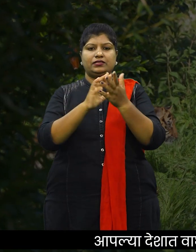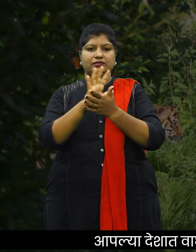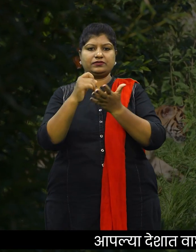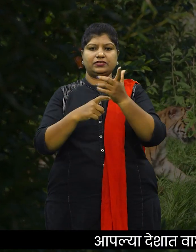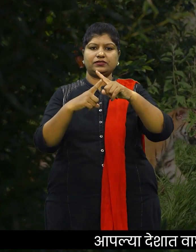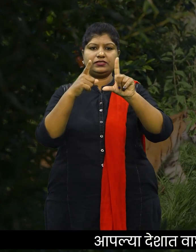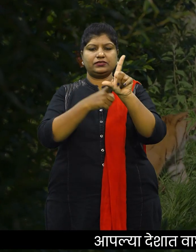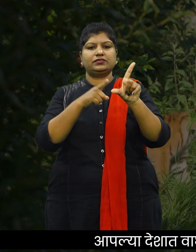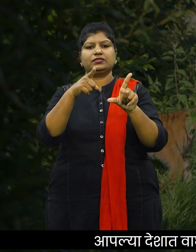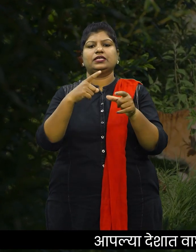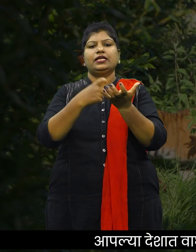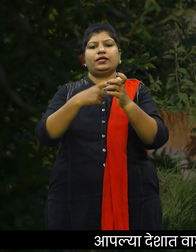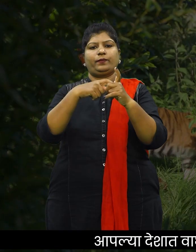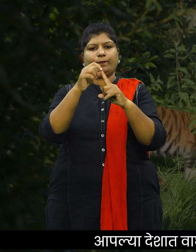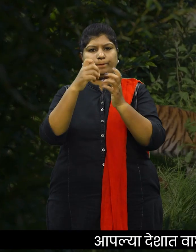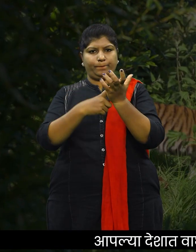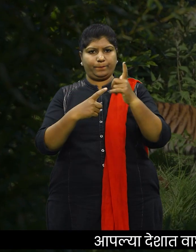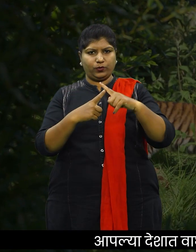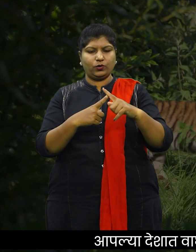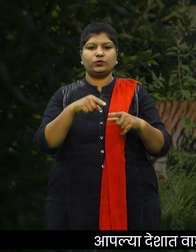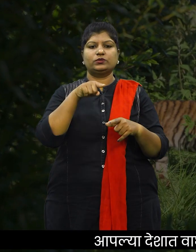ते 3,346 दरम्यान आहे.